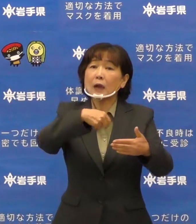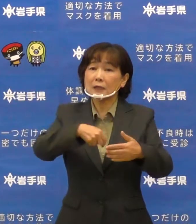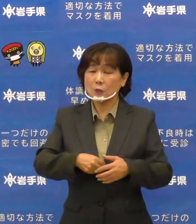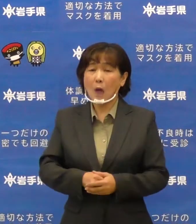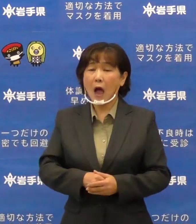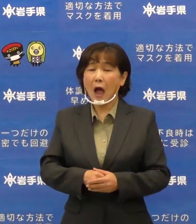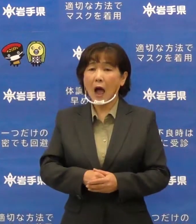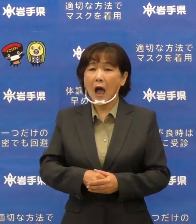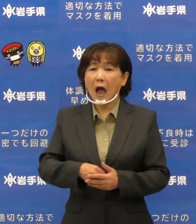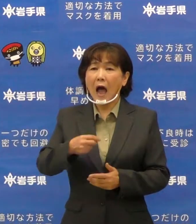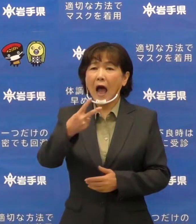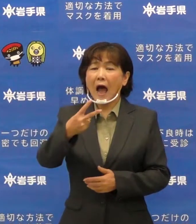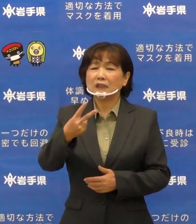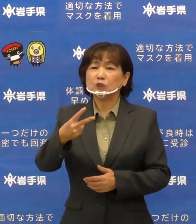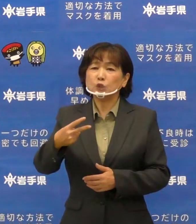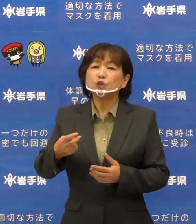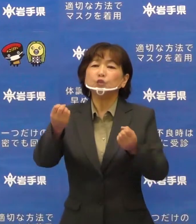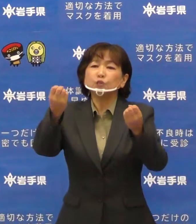ども、